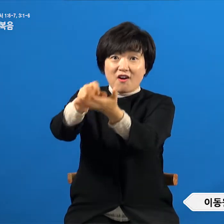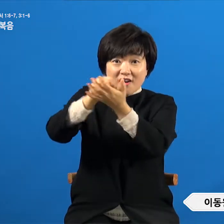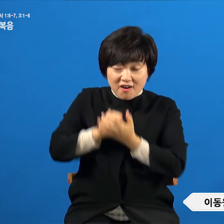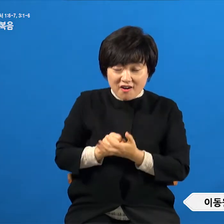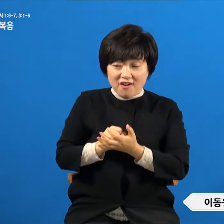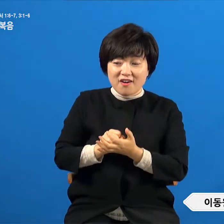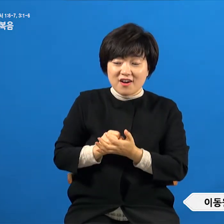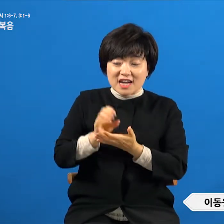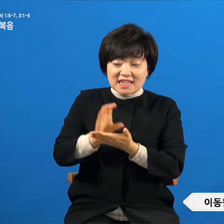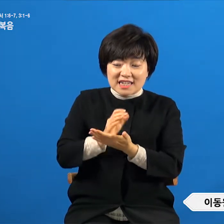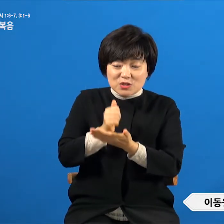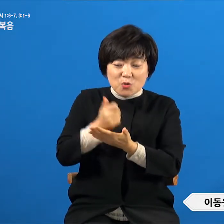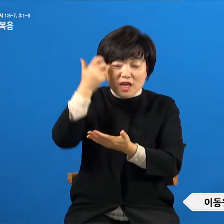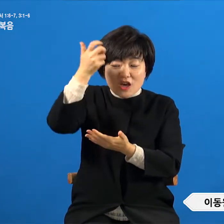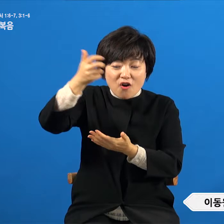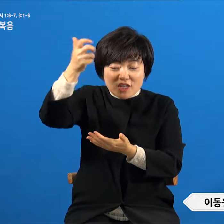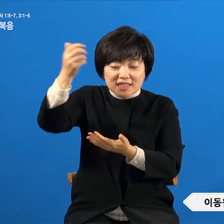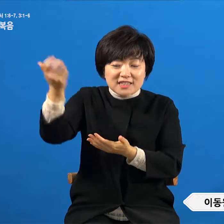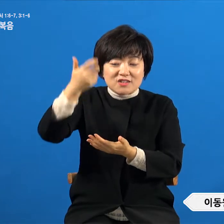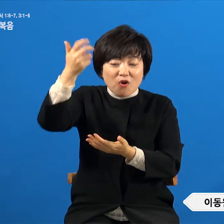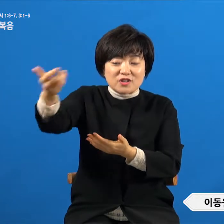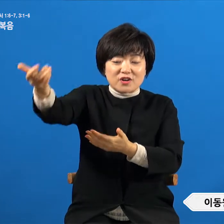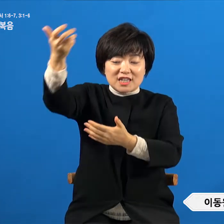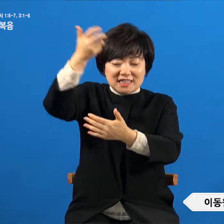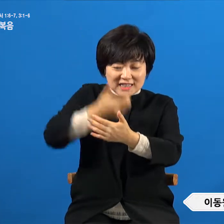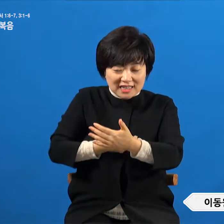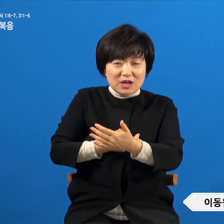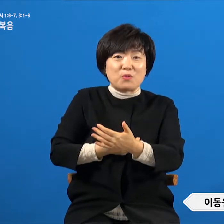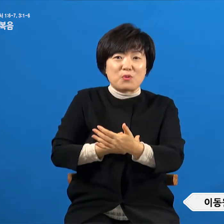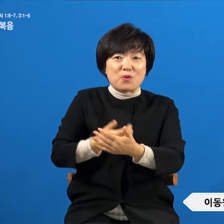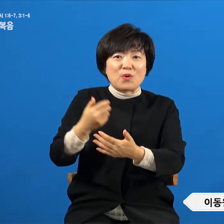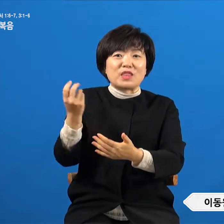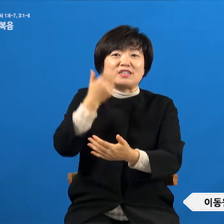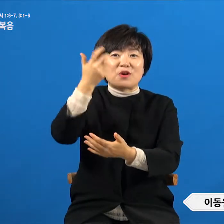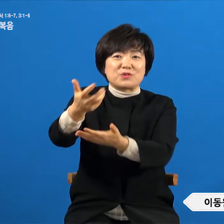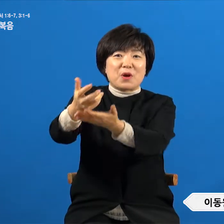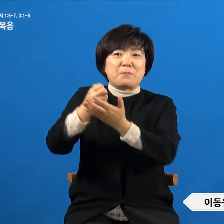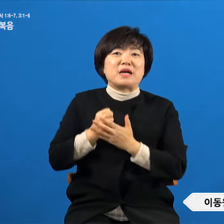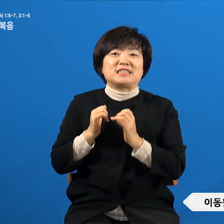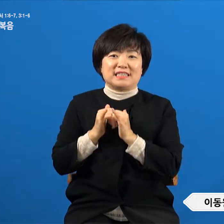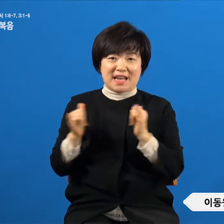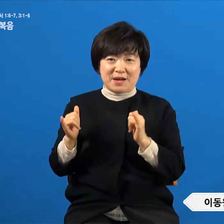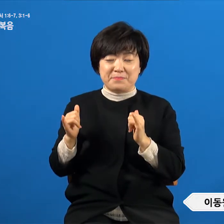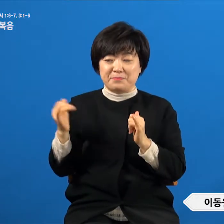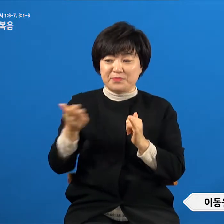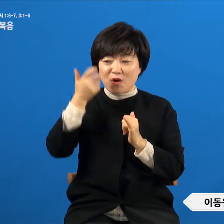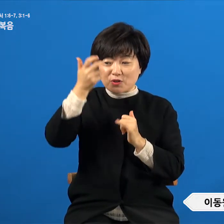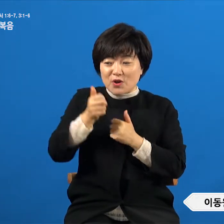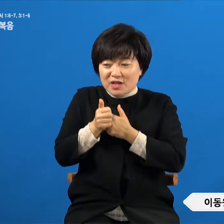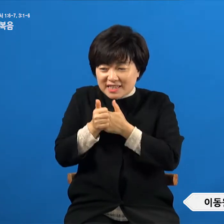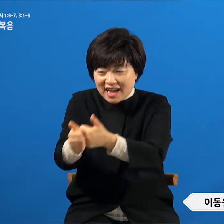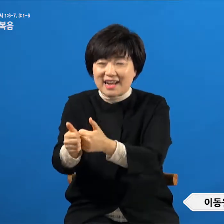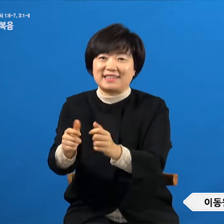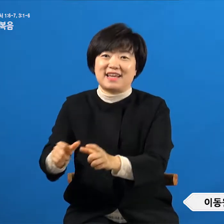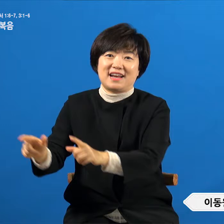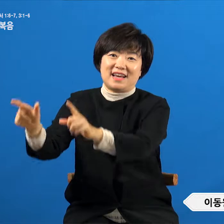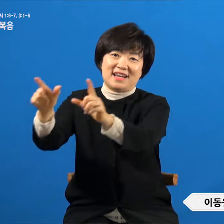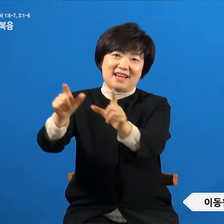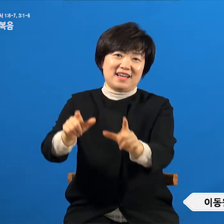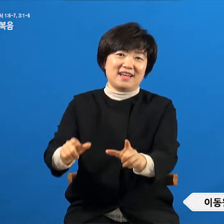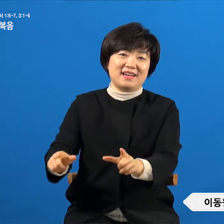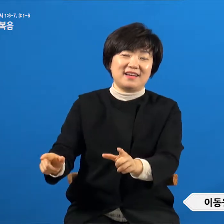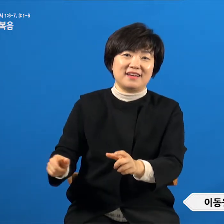그리스도의 영이신 성령이 내 안에 찾아오고 나는 성령을 받은 자로서 이제 성령을 따라 살게 되었다는 것입니다.